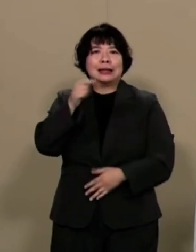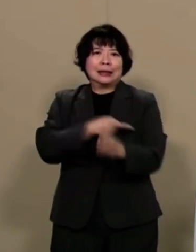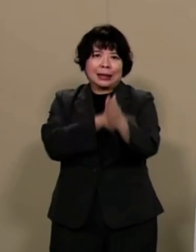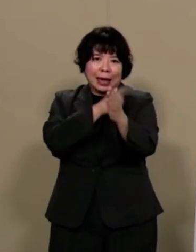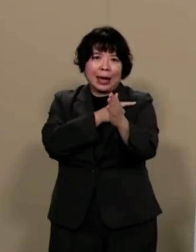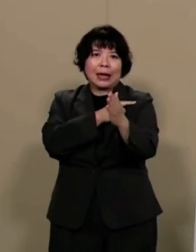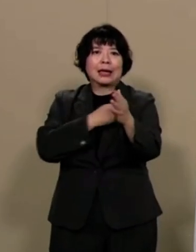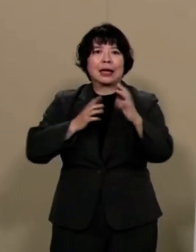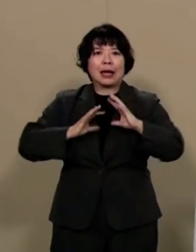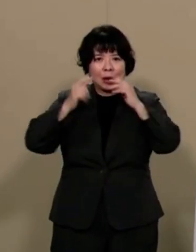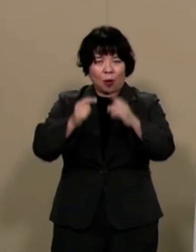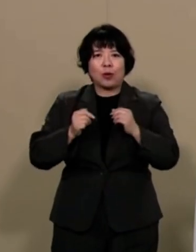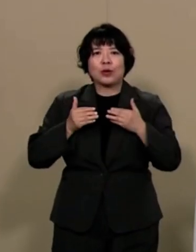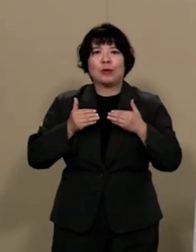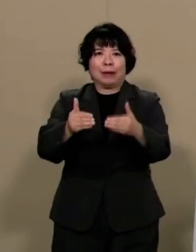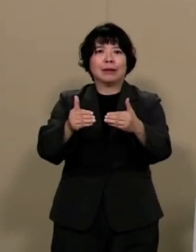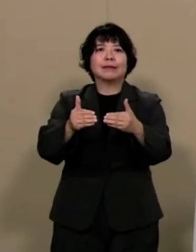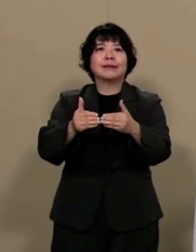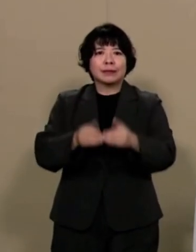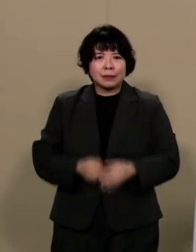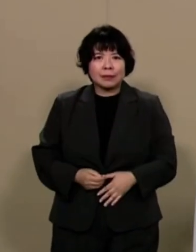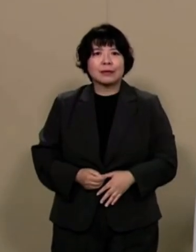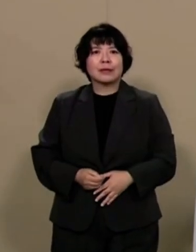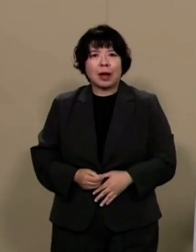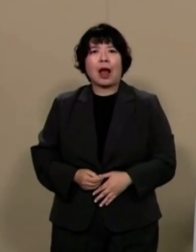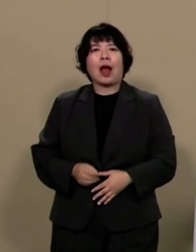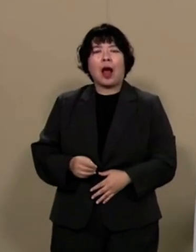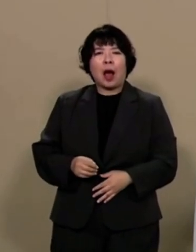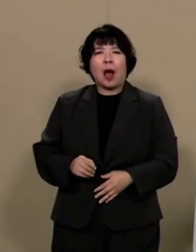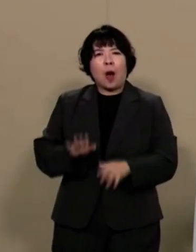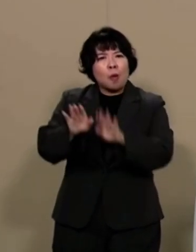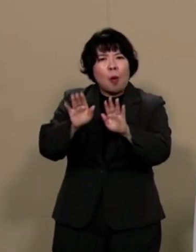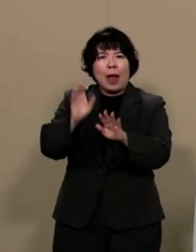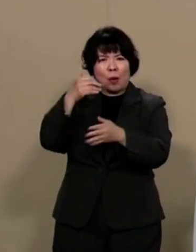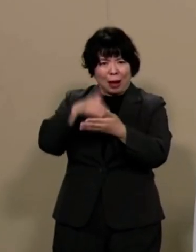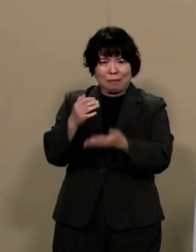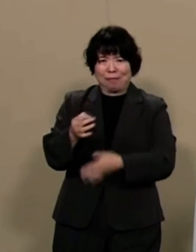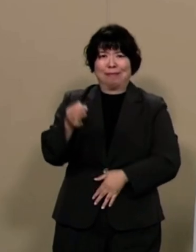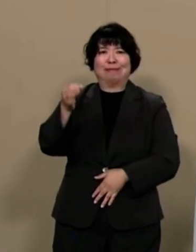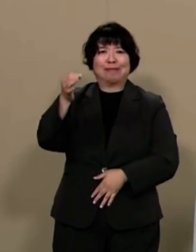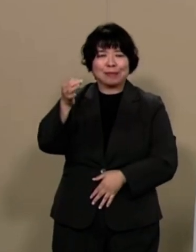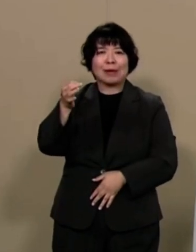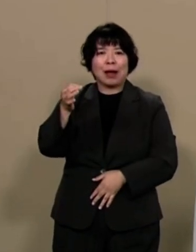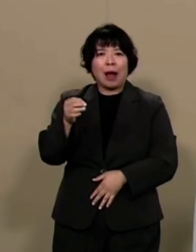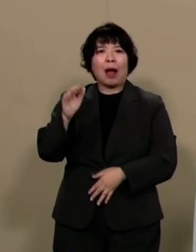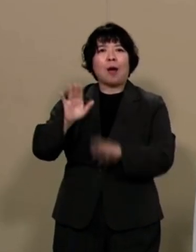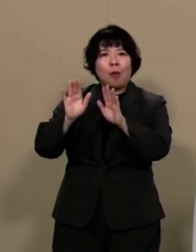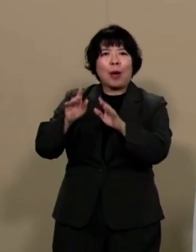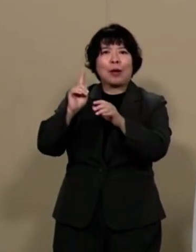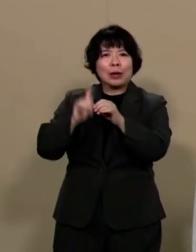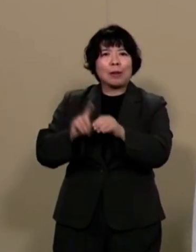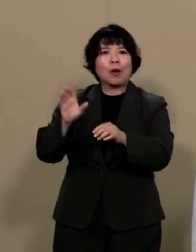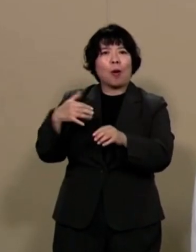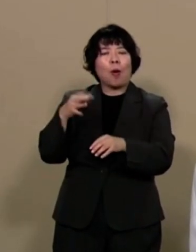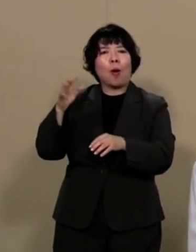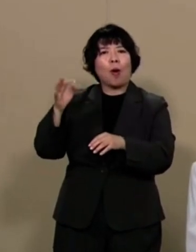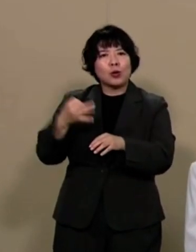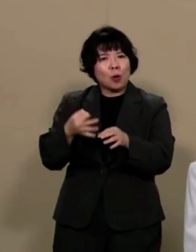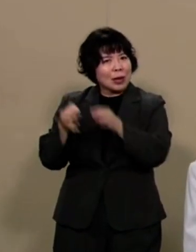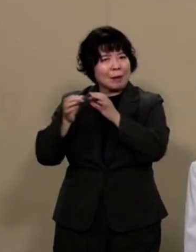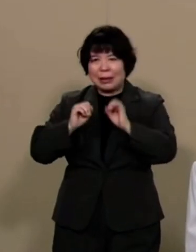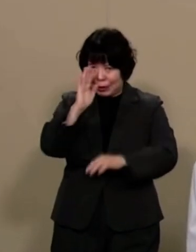していきます急増した防衛予算は精査し防衛増税は行いませんえ